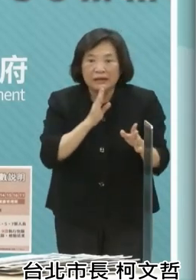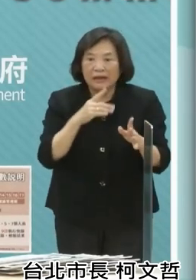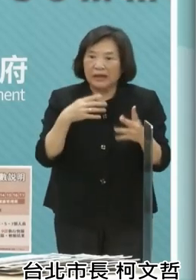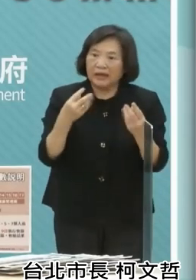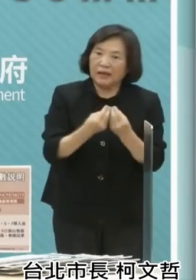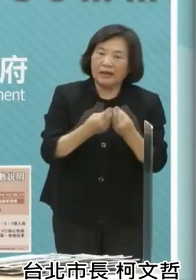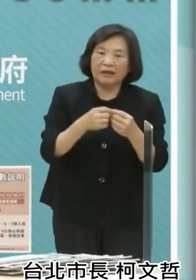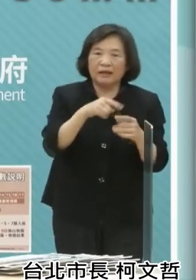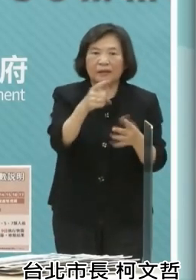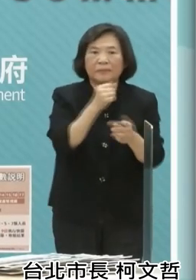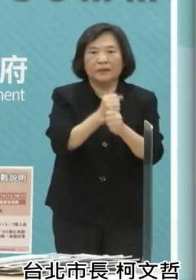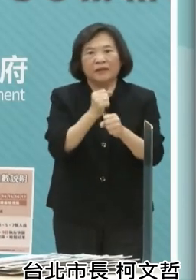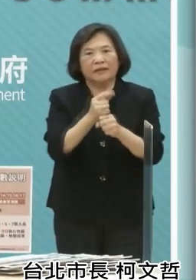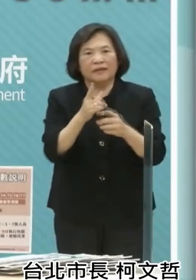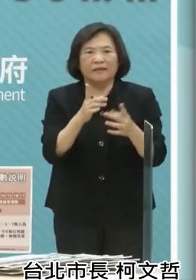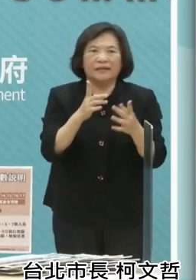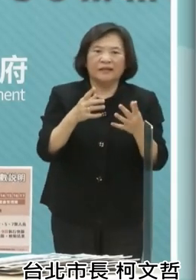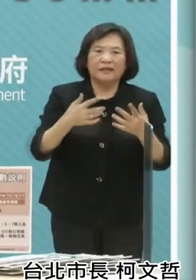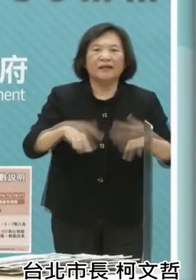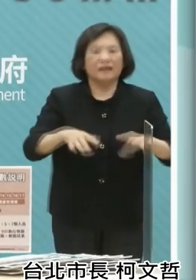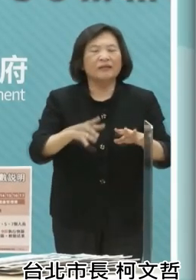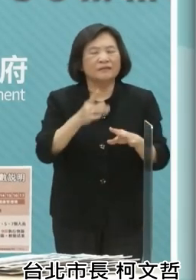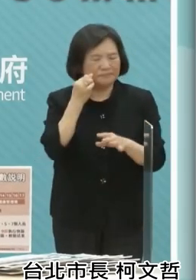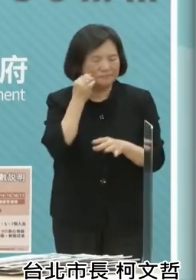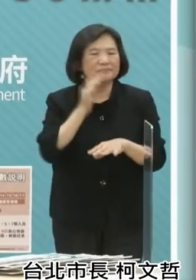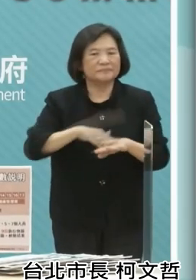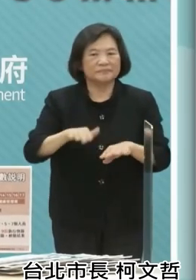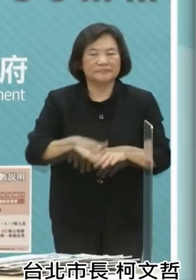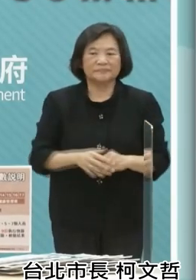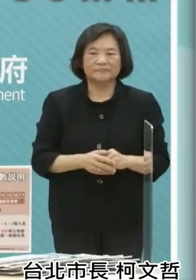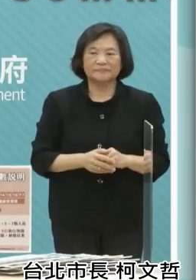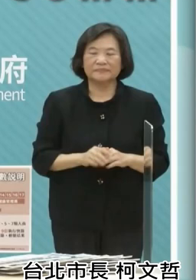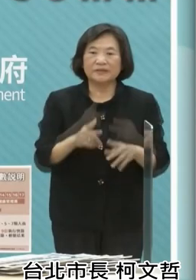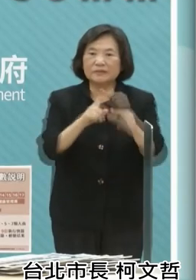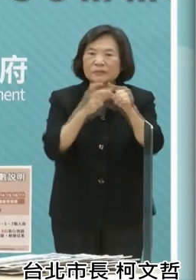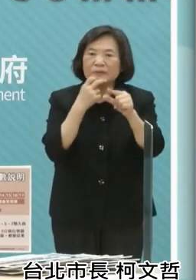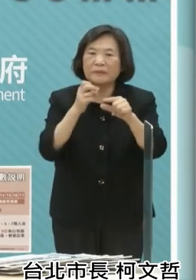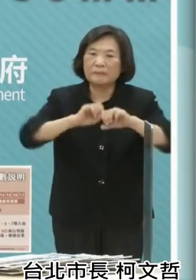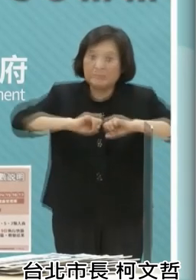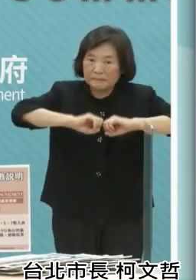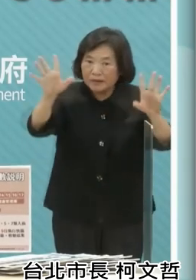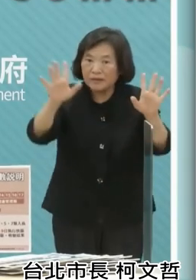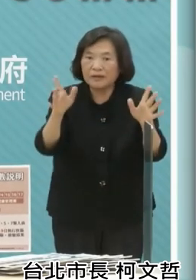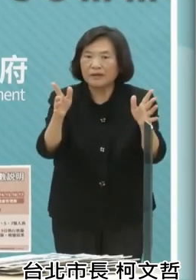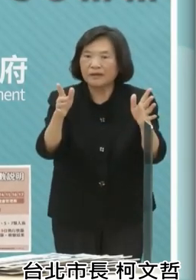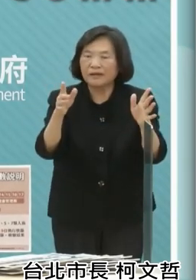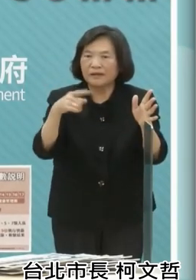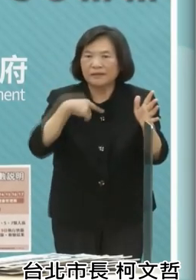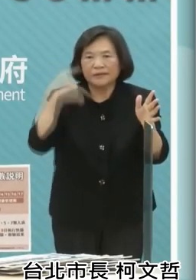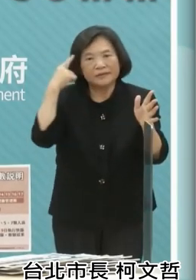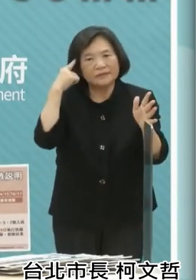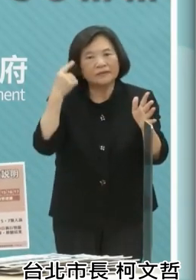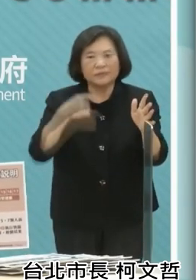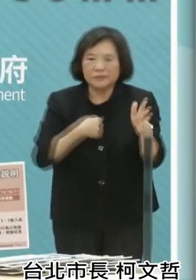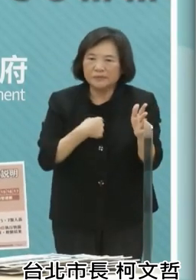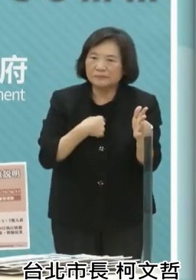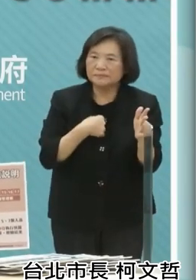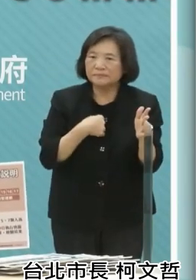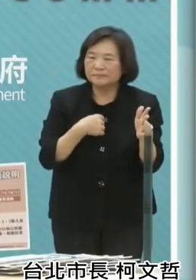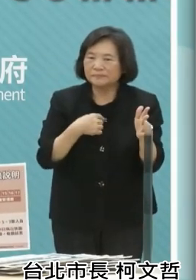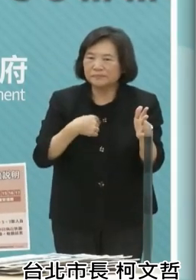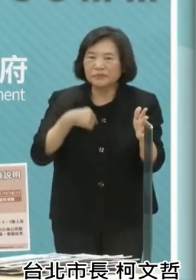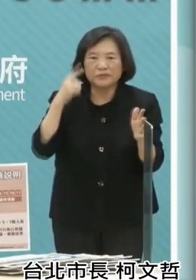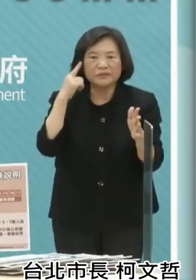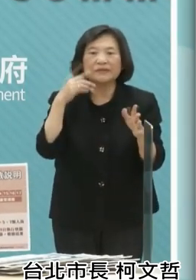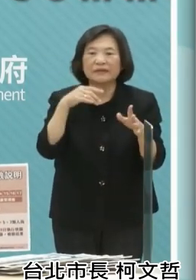多，所以这个执行上是有困难，我知道。啊，但是即使在中央这个命令之下，你知道哈，我还是要先让那